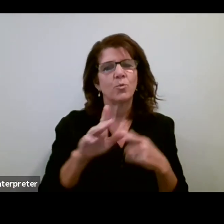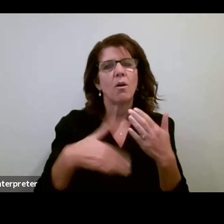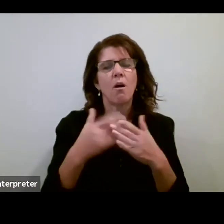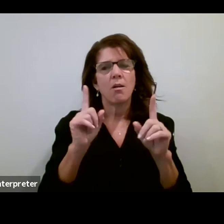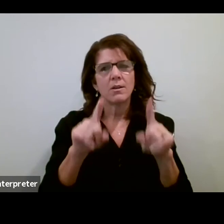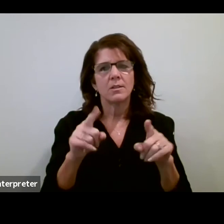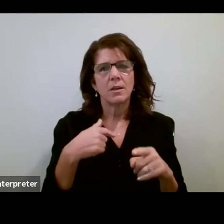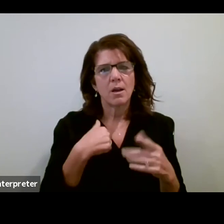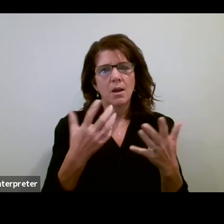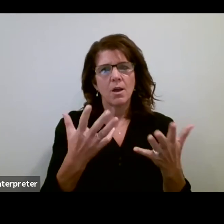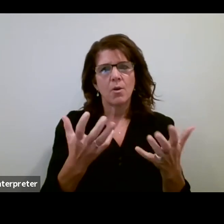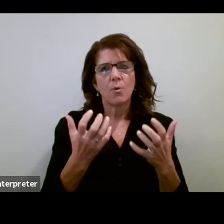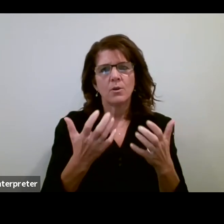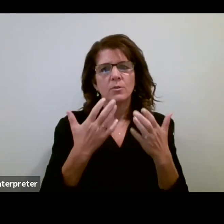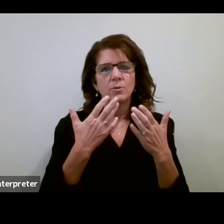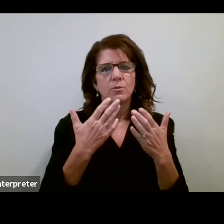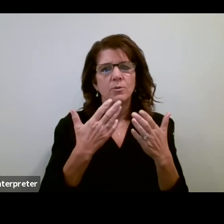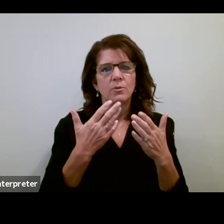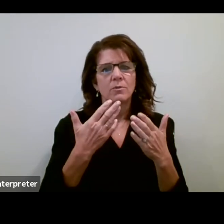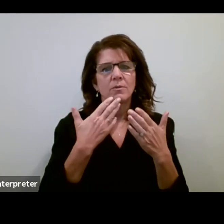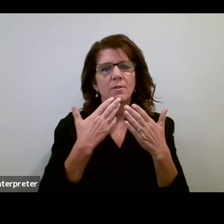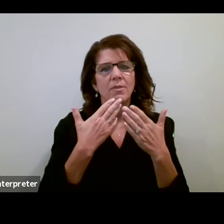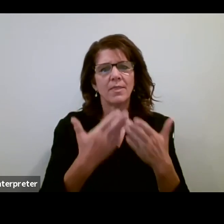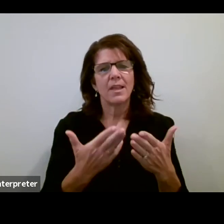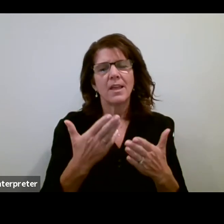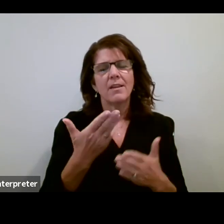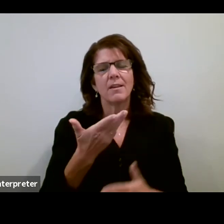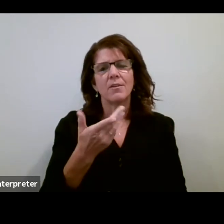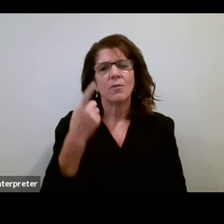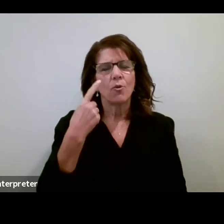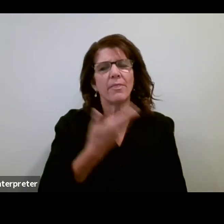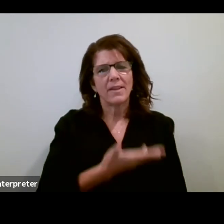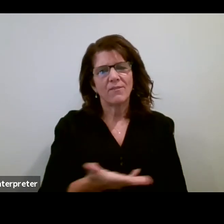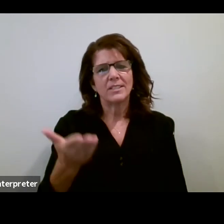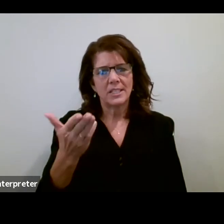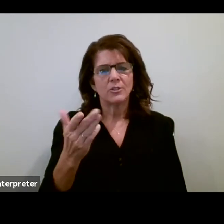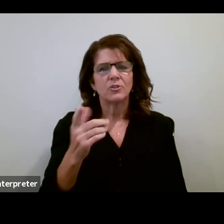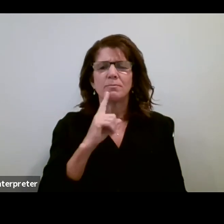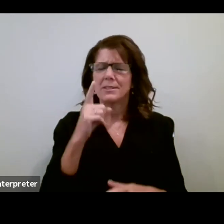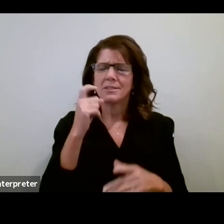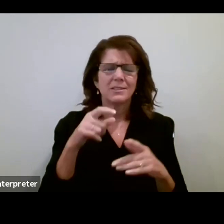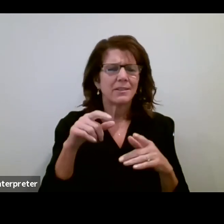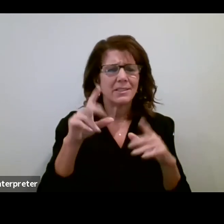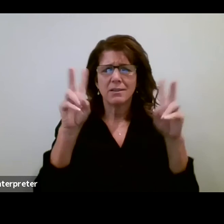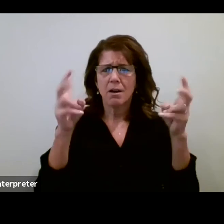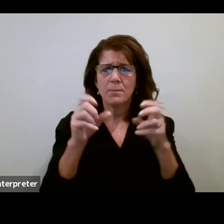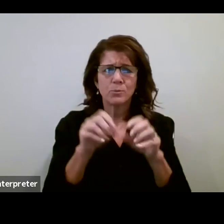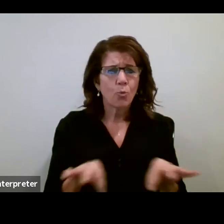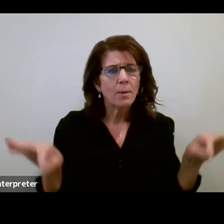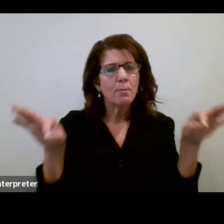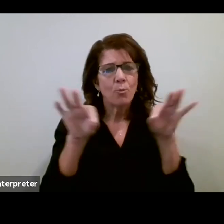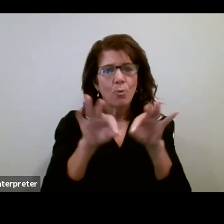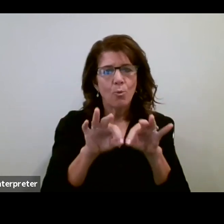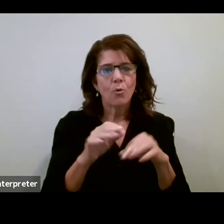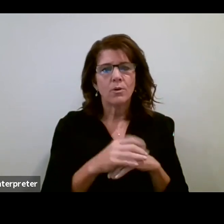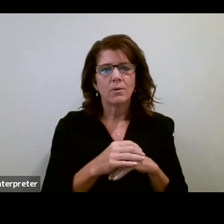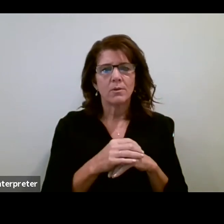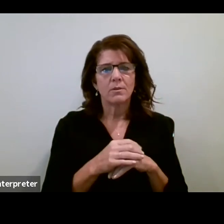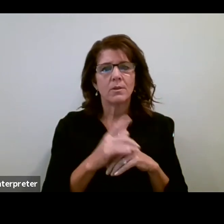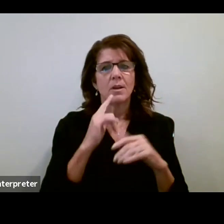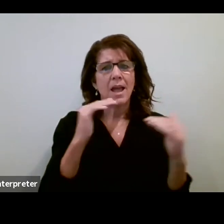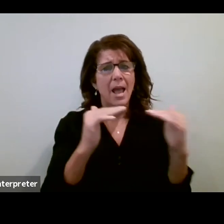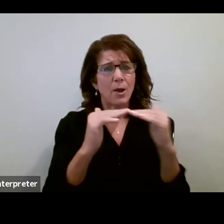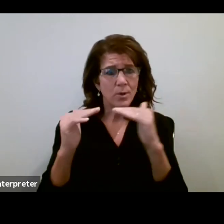a este seminario sobre un tema tan relevante como es el acceso igualitario a la tecnología y al mundo digital de las